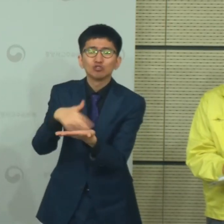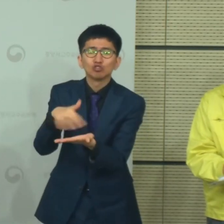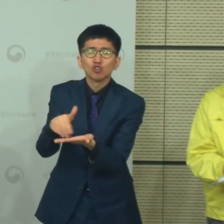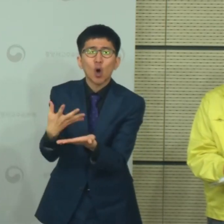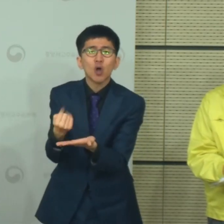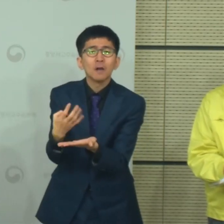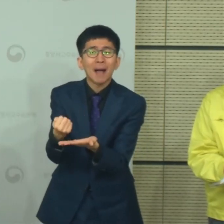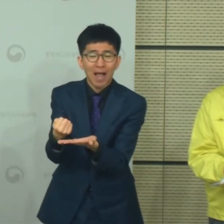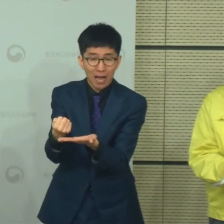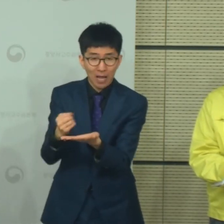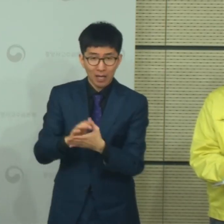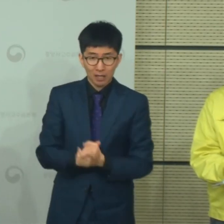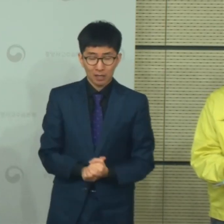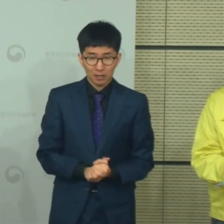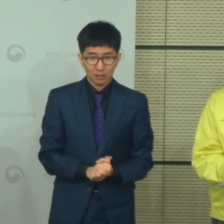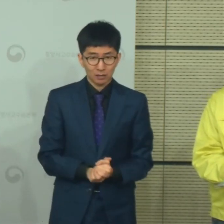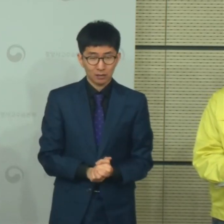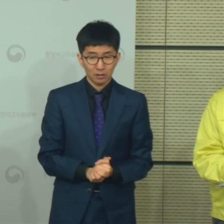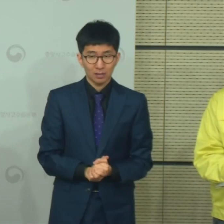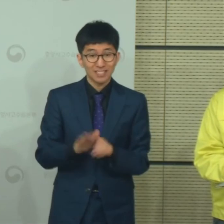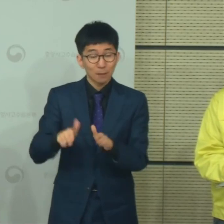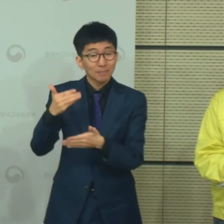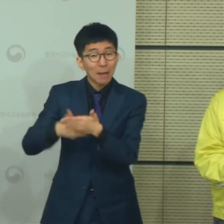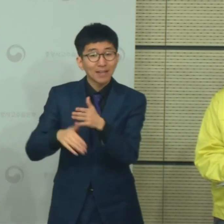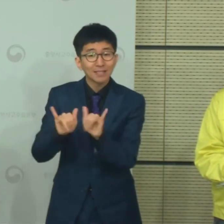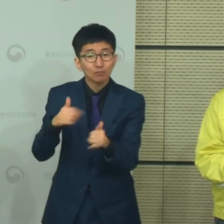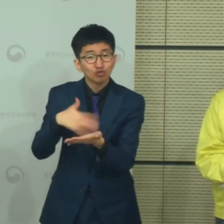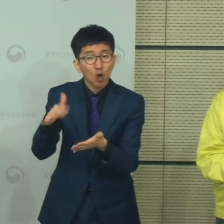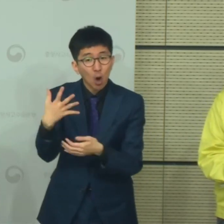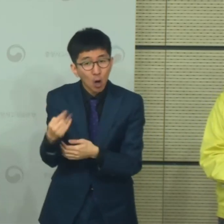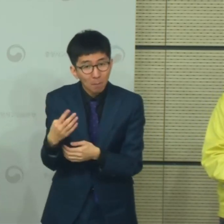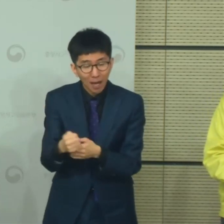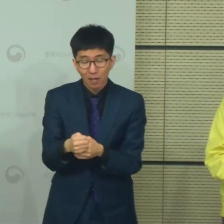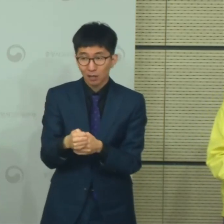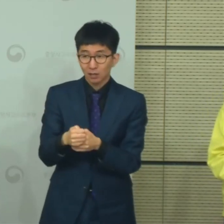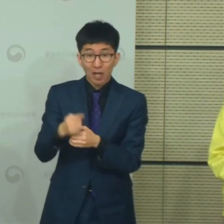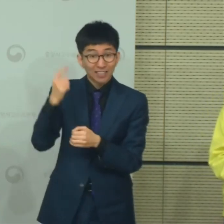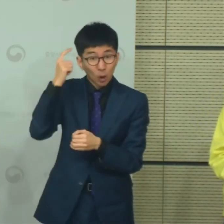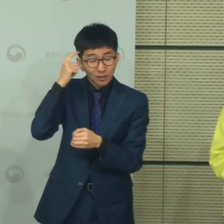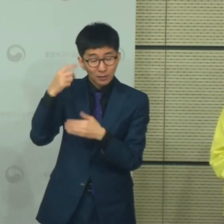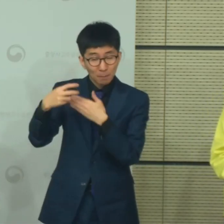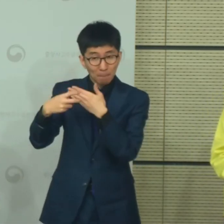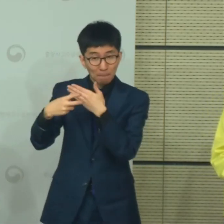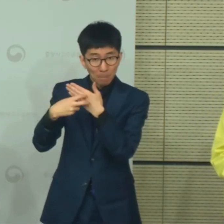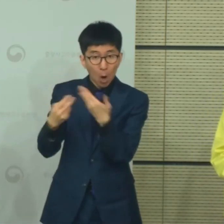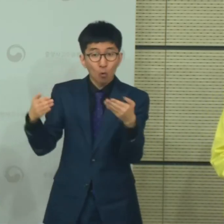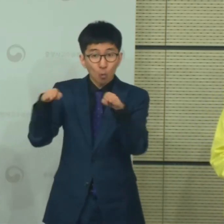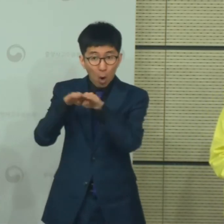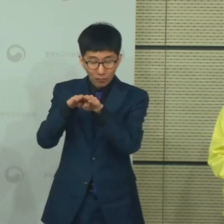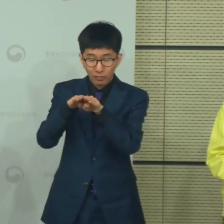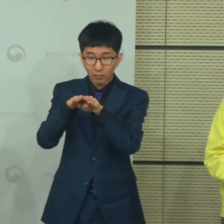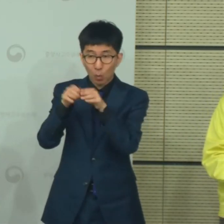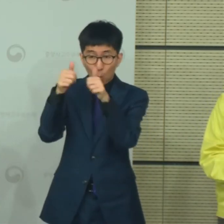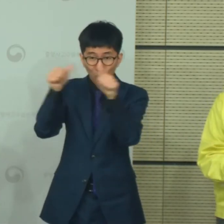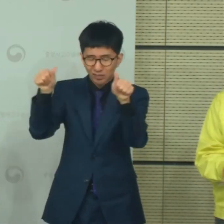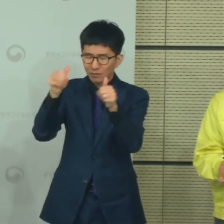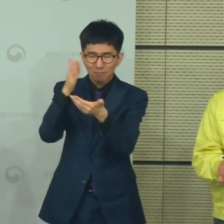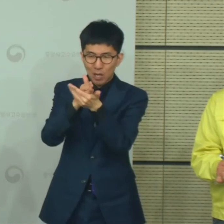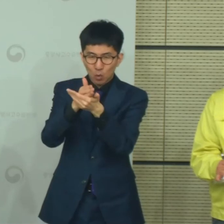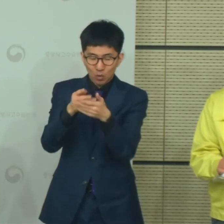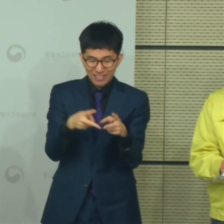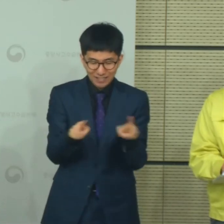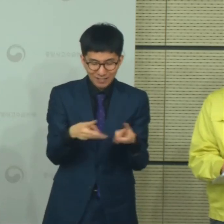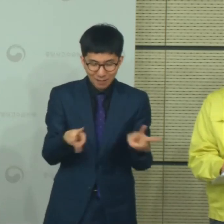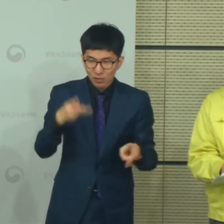몇 명 계시고 그다음에 이 환자분들이 지금 2, 3층으로 이제 옮겨서 1인 1실로 하신다고 했는데 지금 그